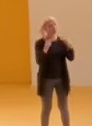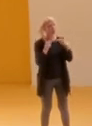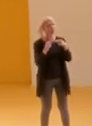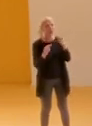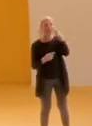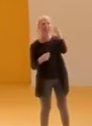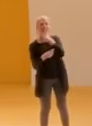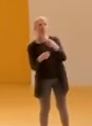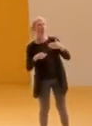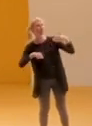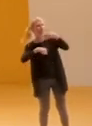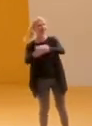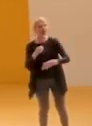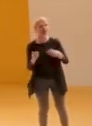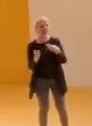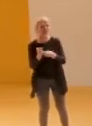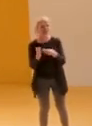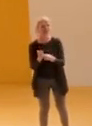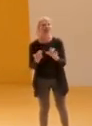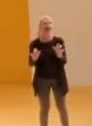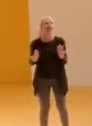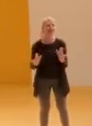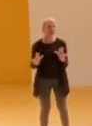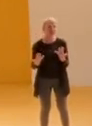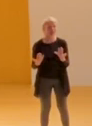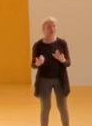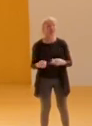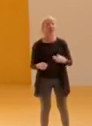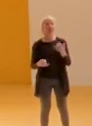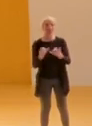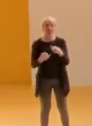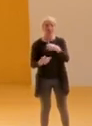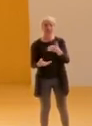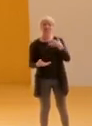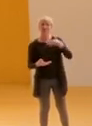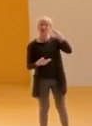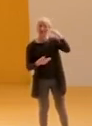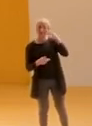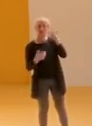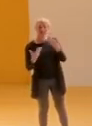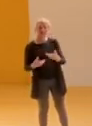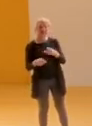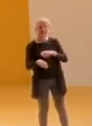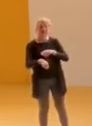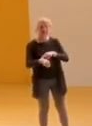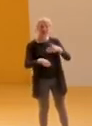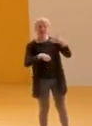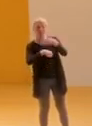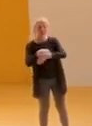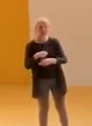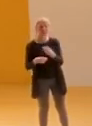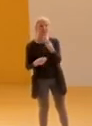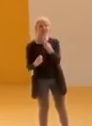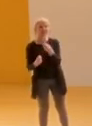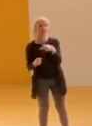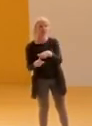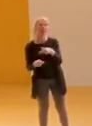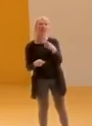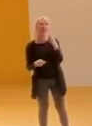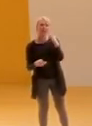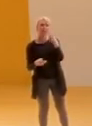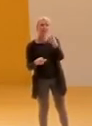finalnego elementu do tego że chce żeby ten zegarek kosztował ostateczny który będzie oferowany na rynku żeby Kosztował 2 tygodnie